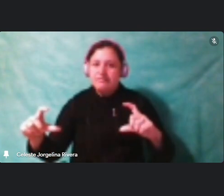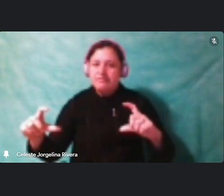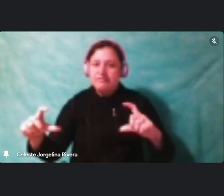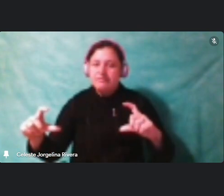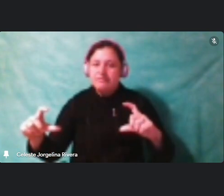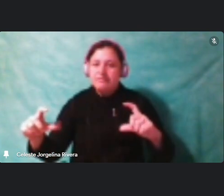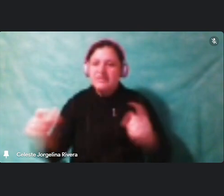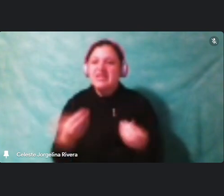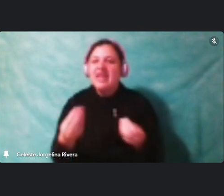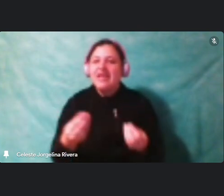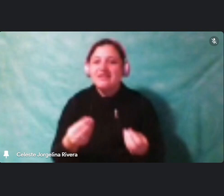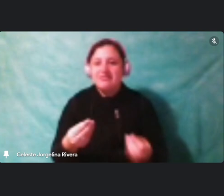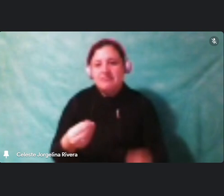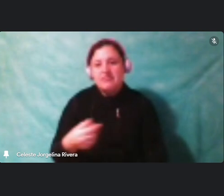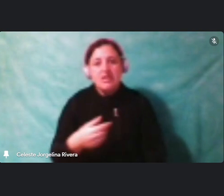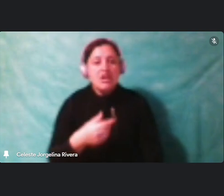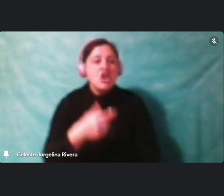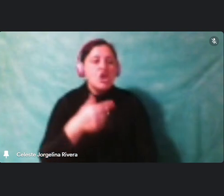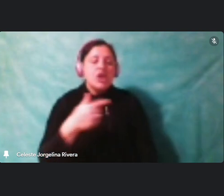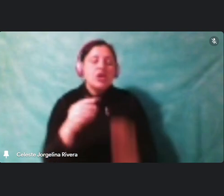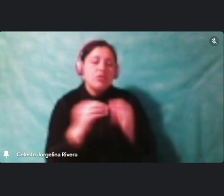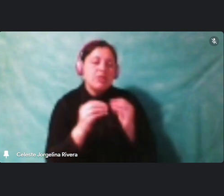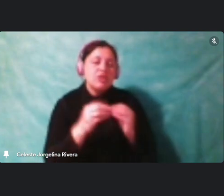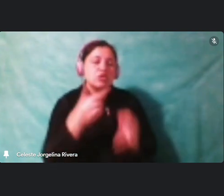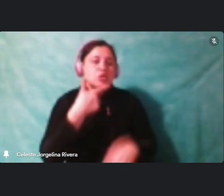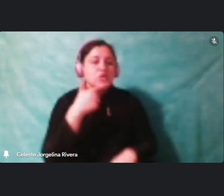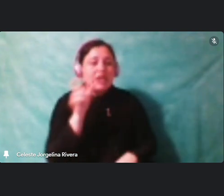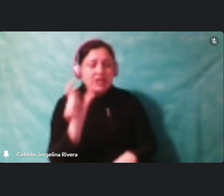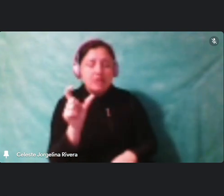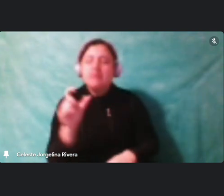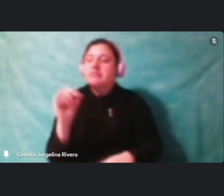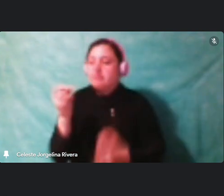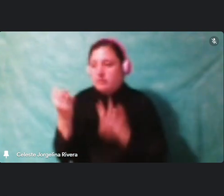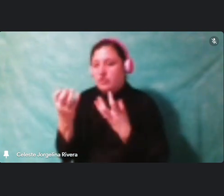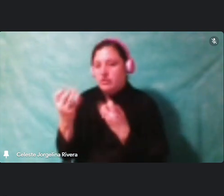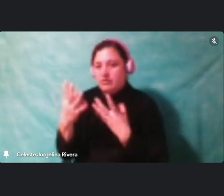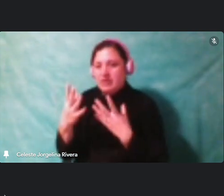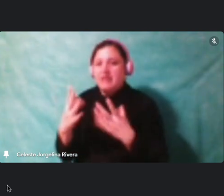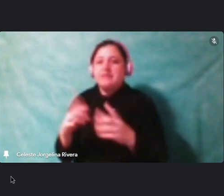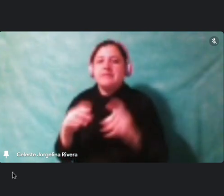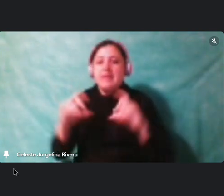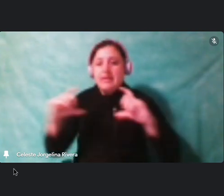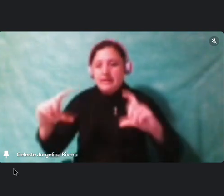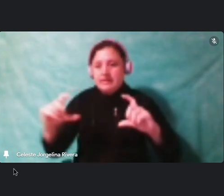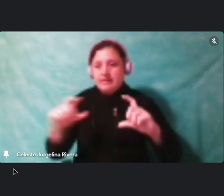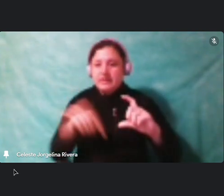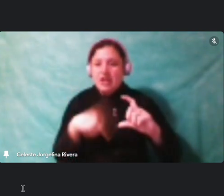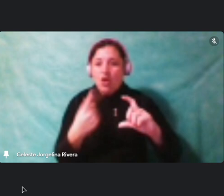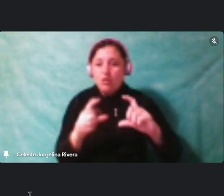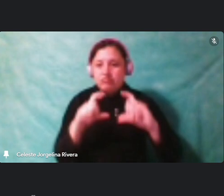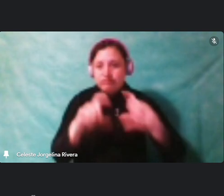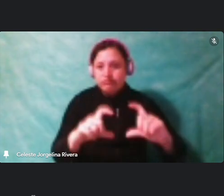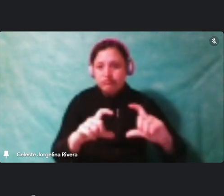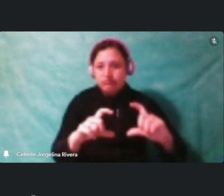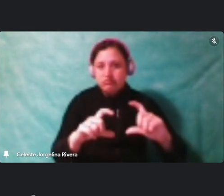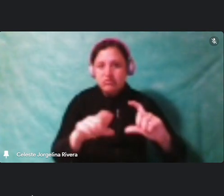Sustantivos. Bien. Entonces tenemos perception, otro es learning,